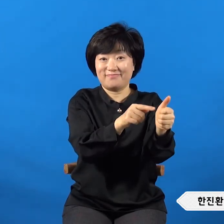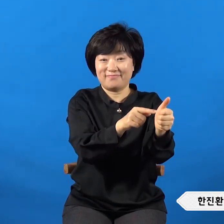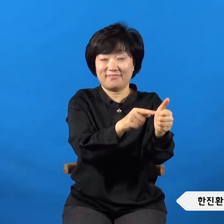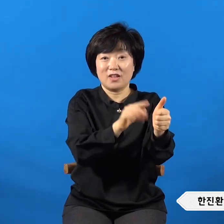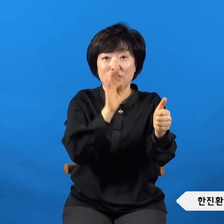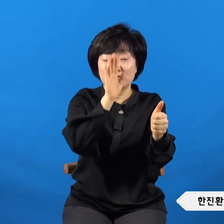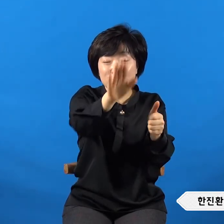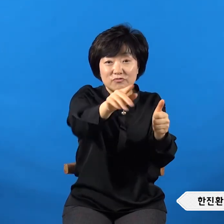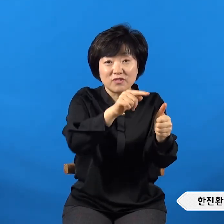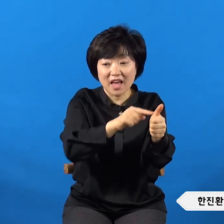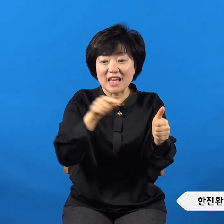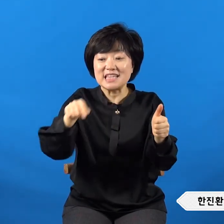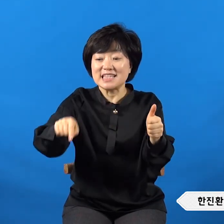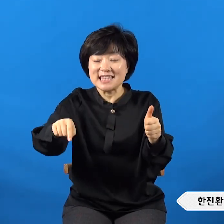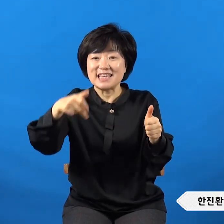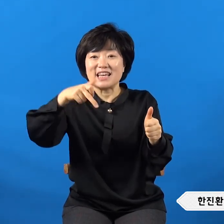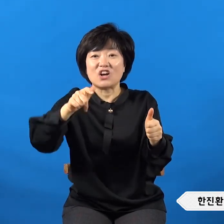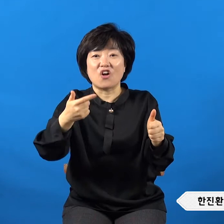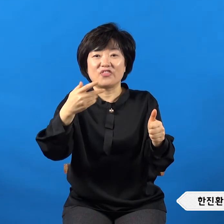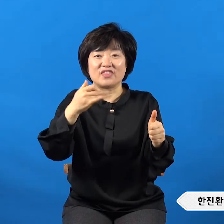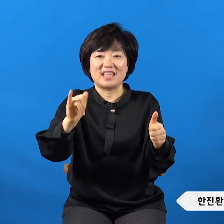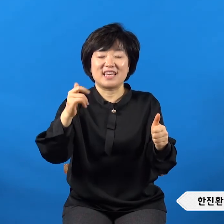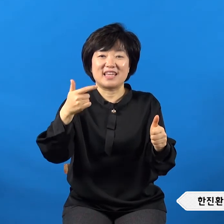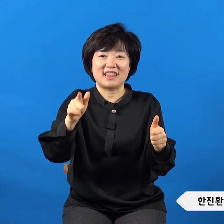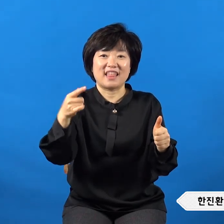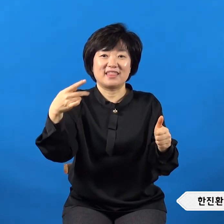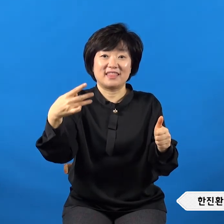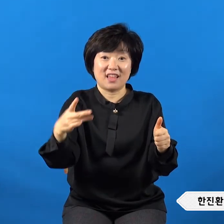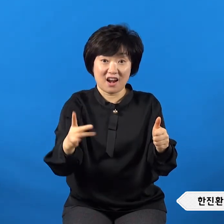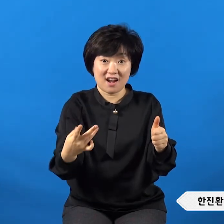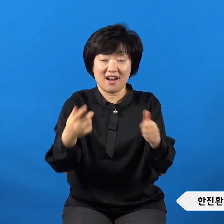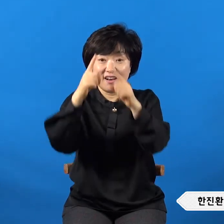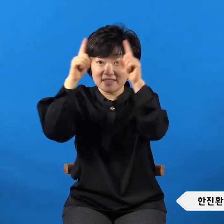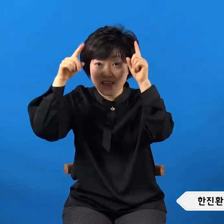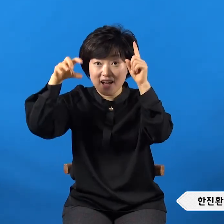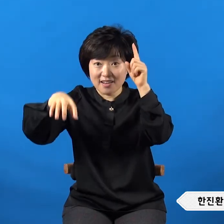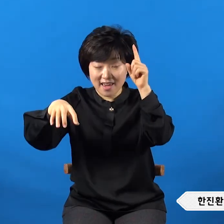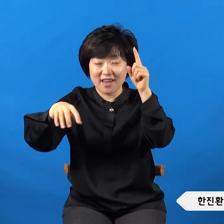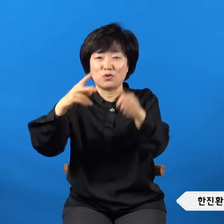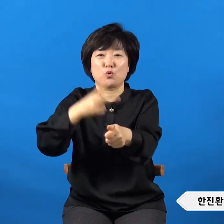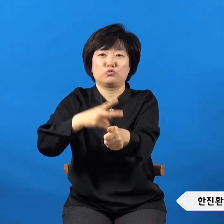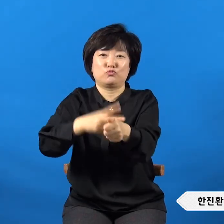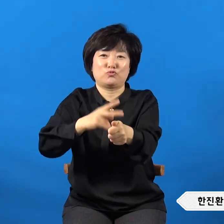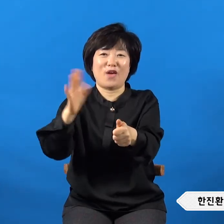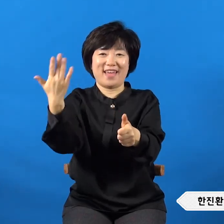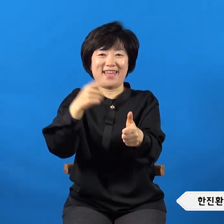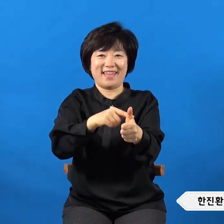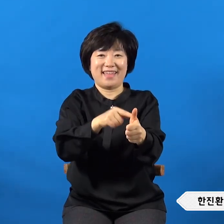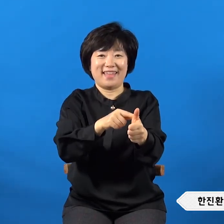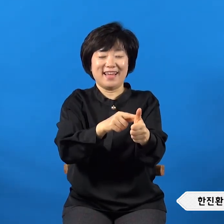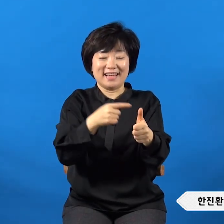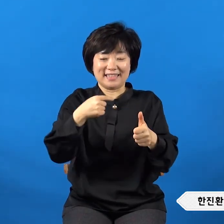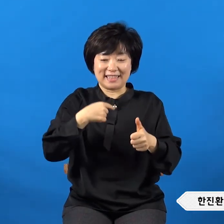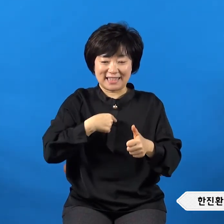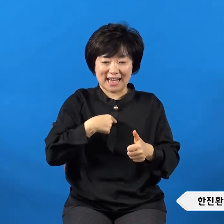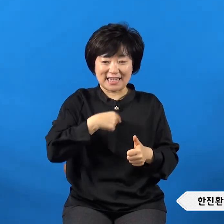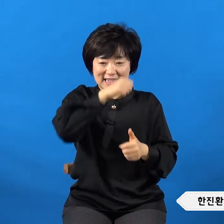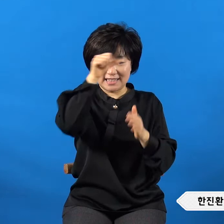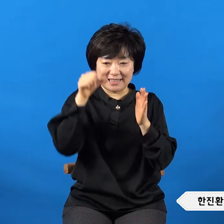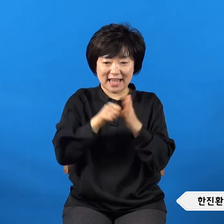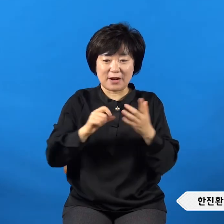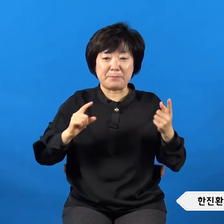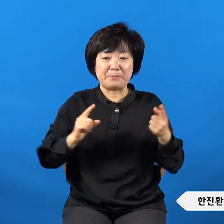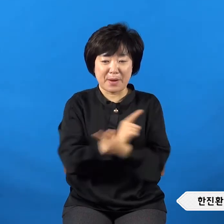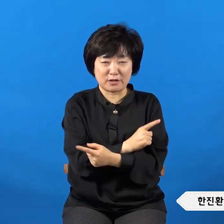그 사람이 훗날에 모교 컨티넨탈 대학의 교수가 됐는데, 그래서 그 대학 정문에다가 자기